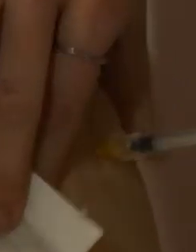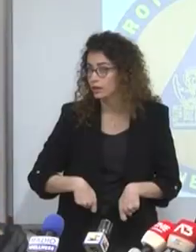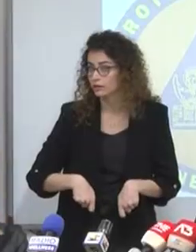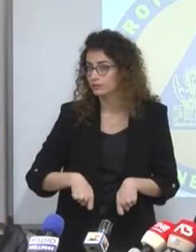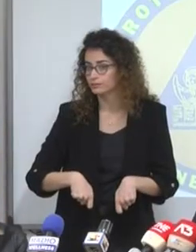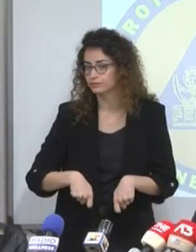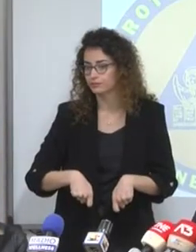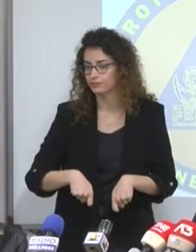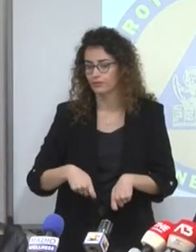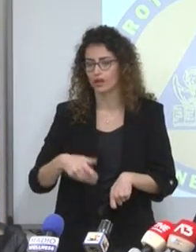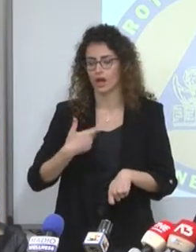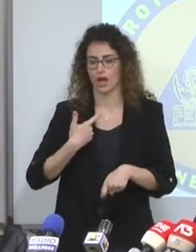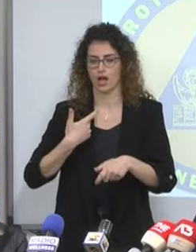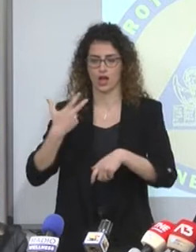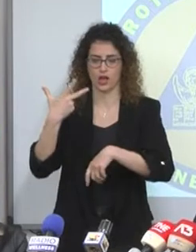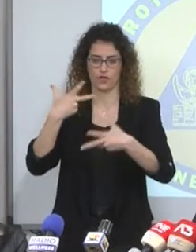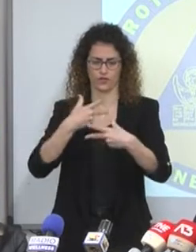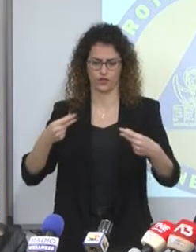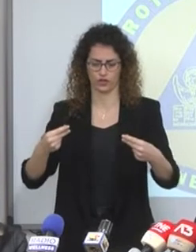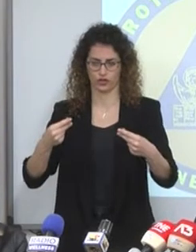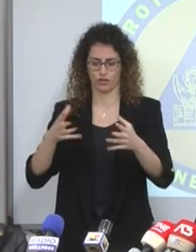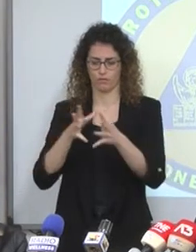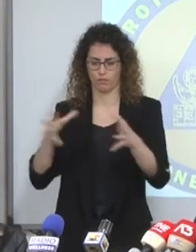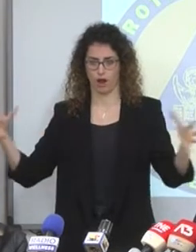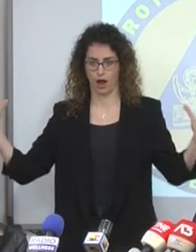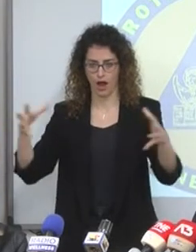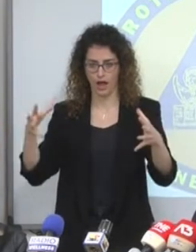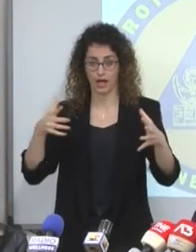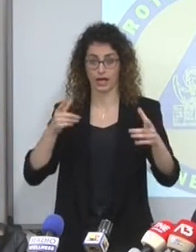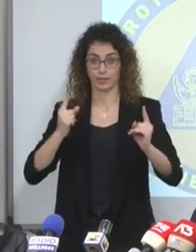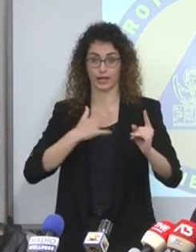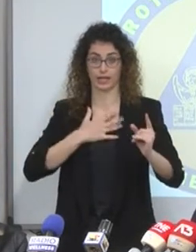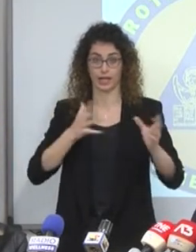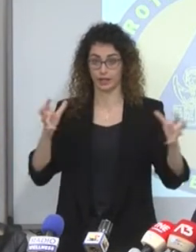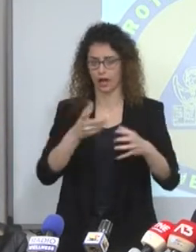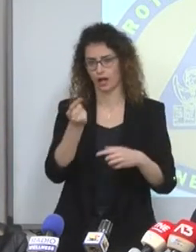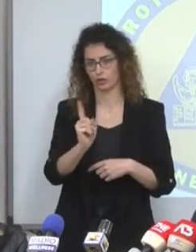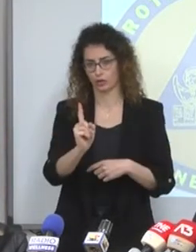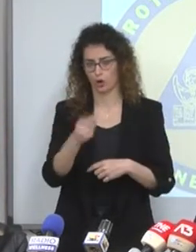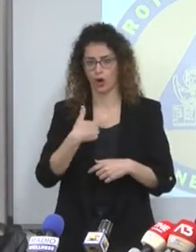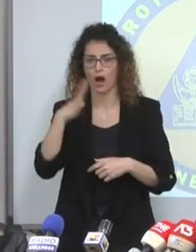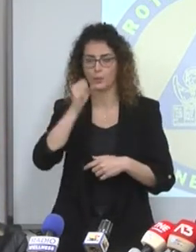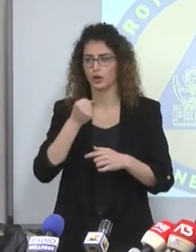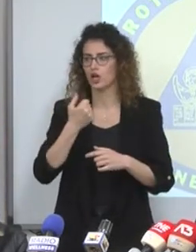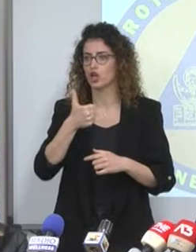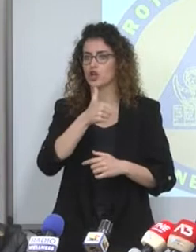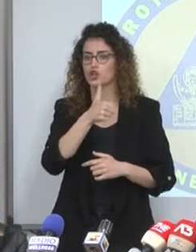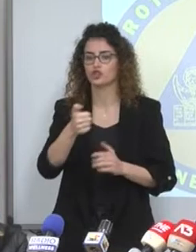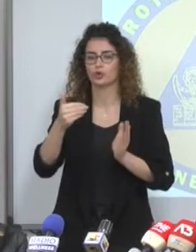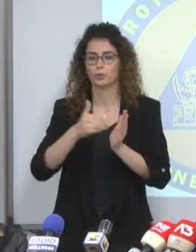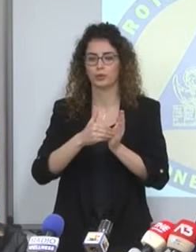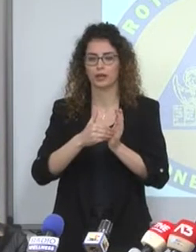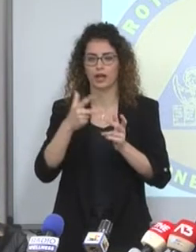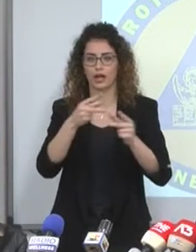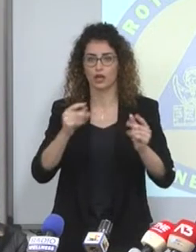alla vaccinazione di massa non targetizzata con la classe di età poi capitola noi per far 100 mila vaccini al giorno non abbiamo